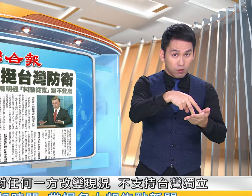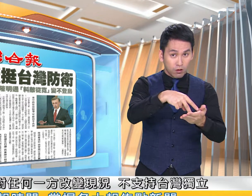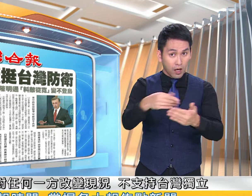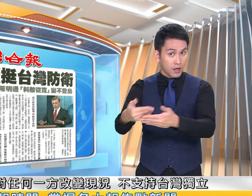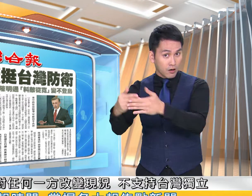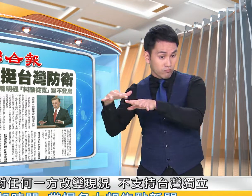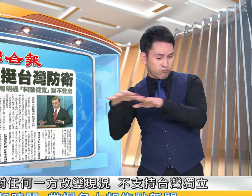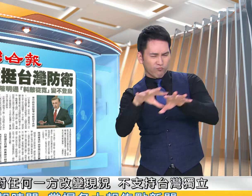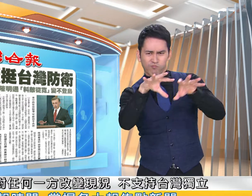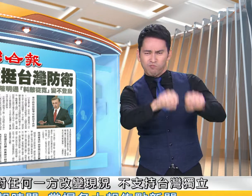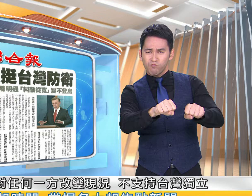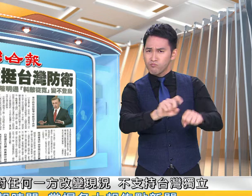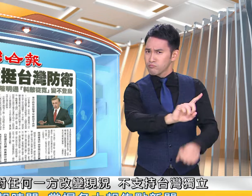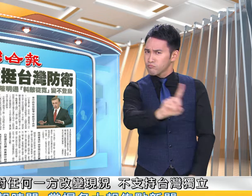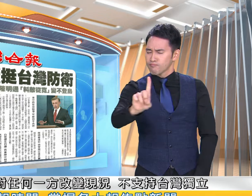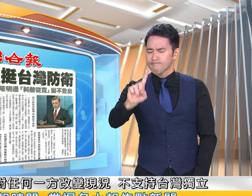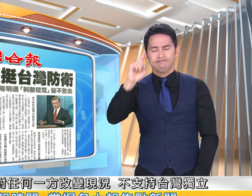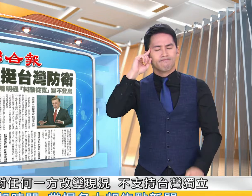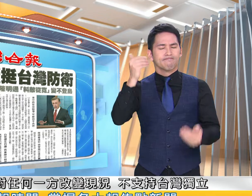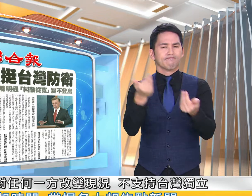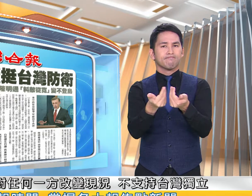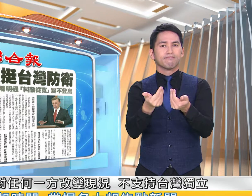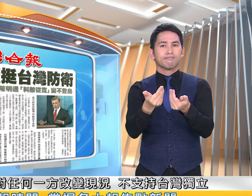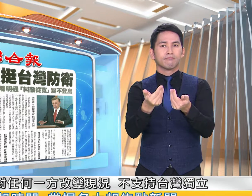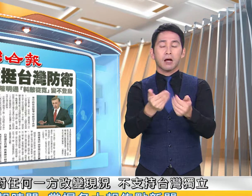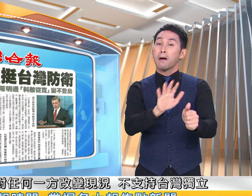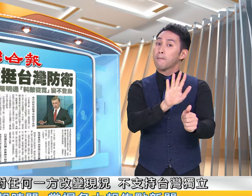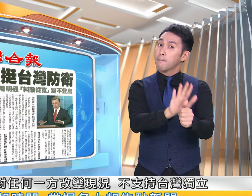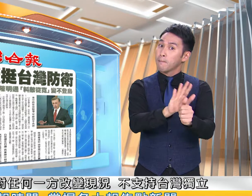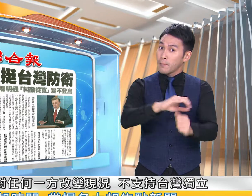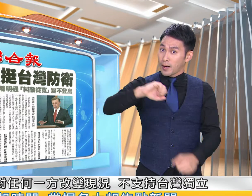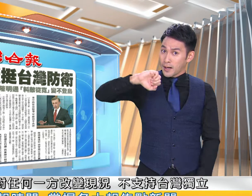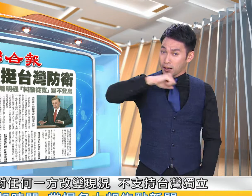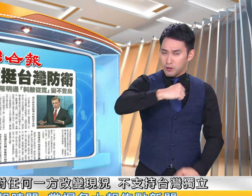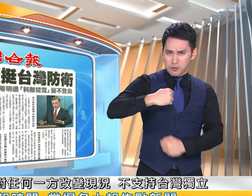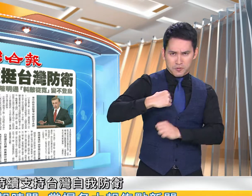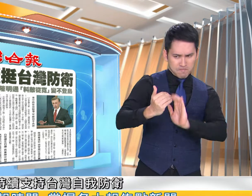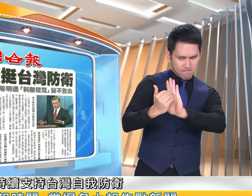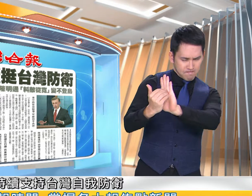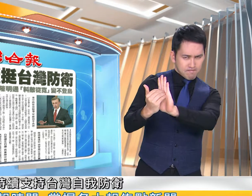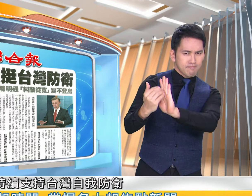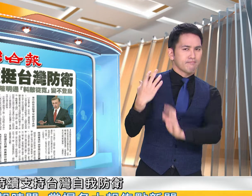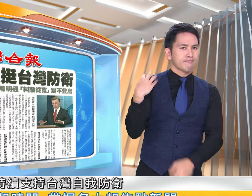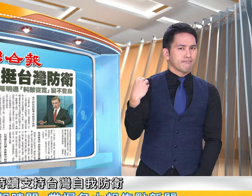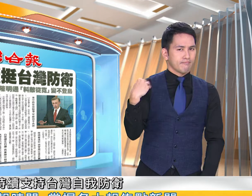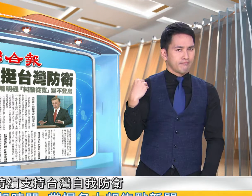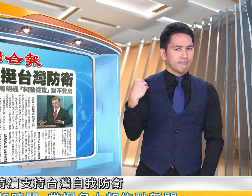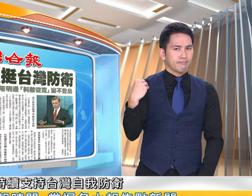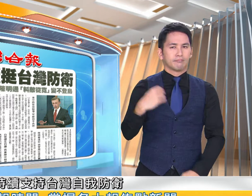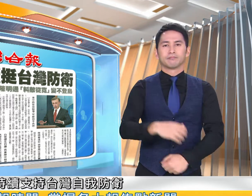一方改变现况，不支持台湾独立，会持续支持台湾自我防卫。